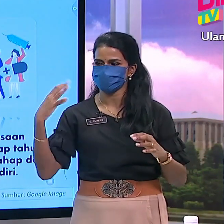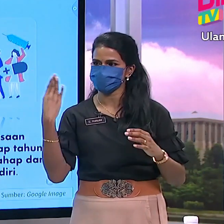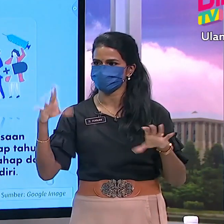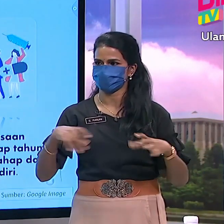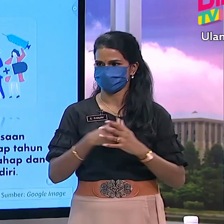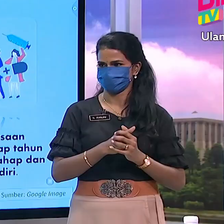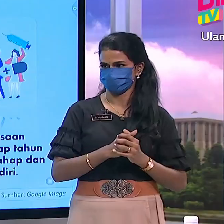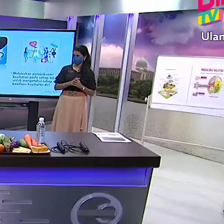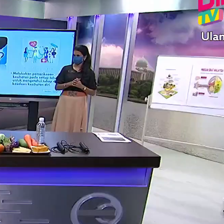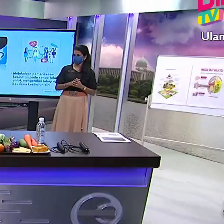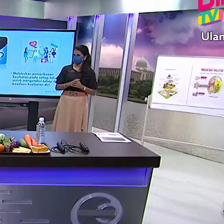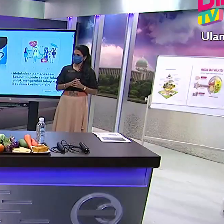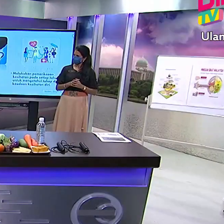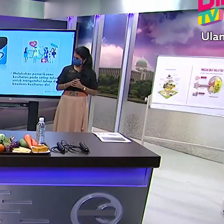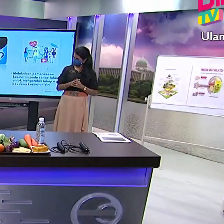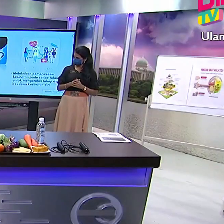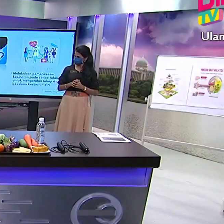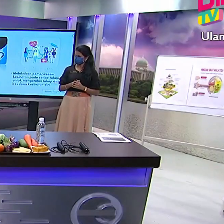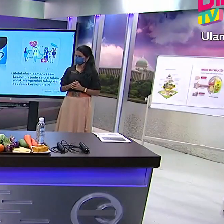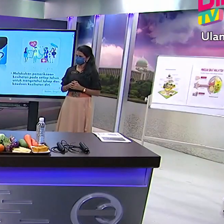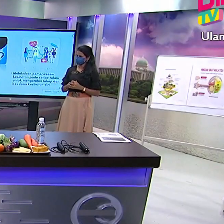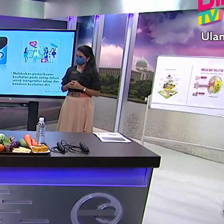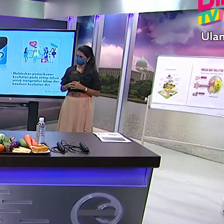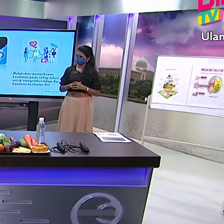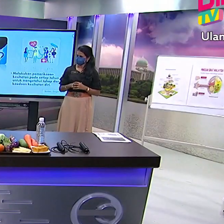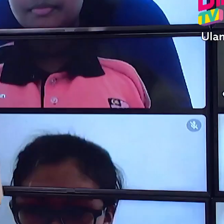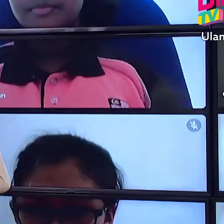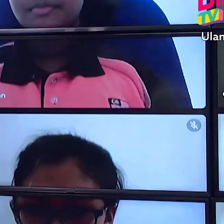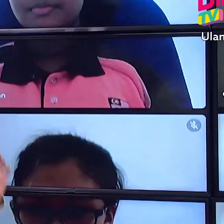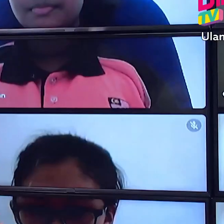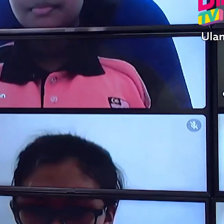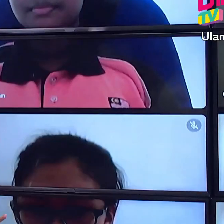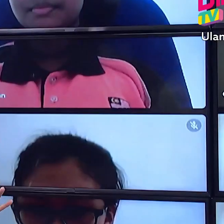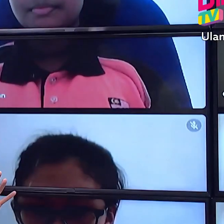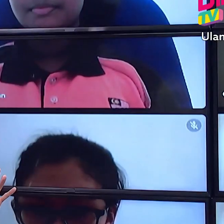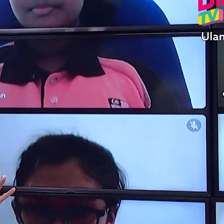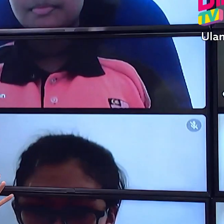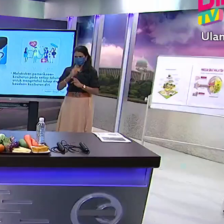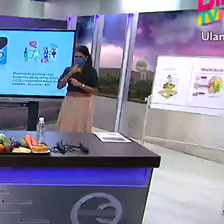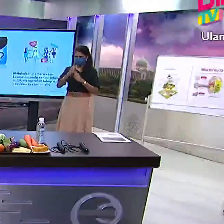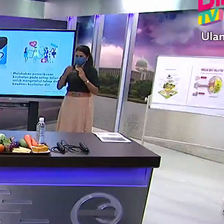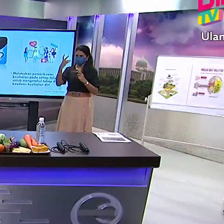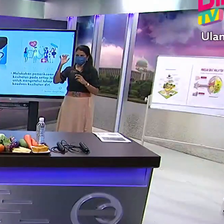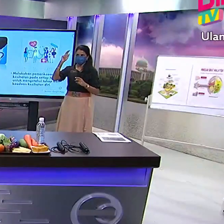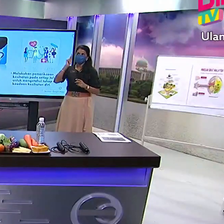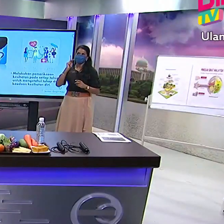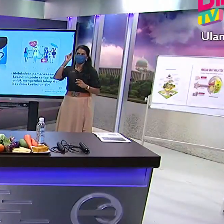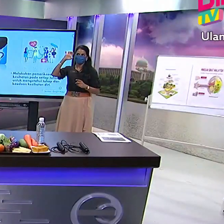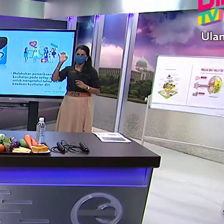biasa buat pemeriksaan kesihatan? Dalam masa berapa lama tu cikgu? Dalam setahun. Berapa kali kakak Ellie